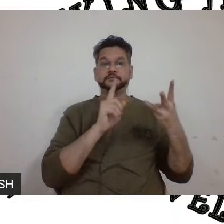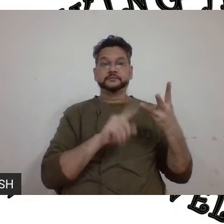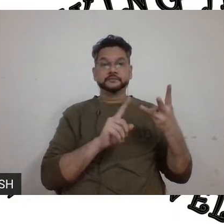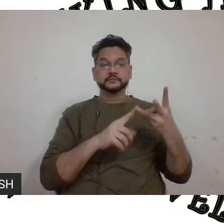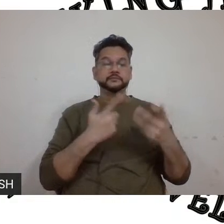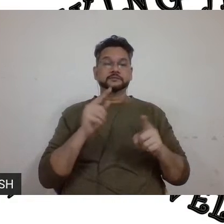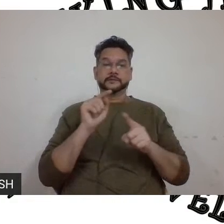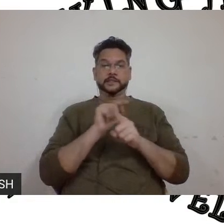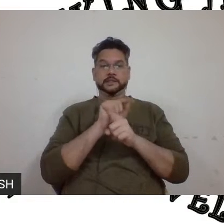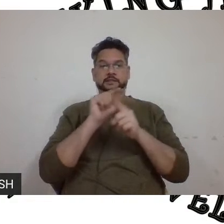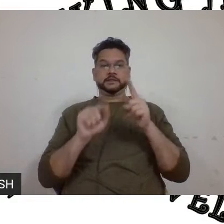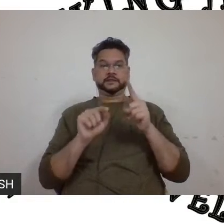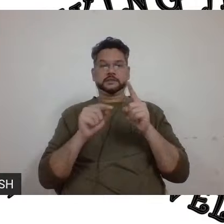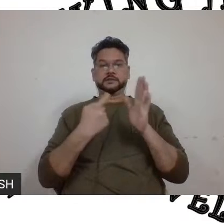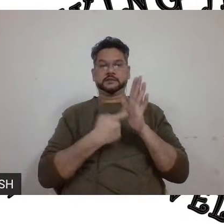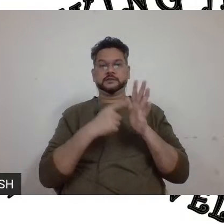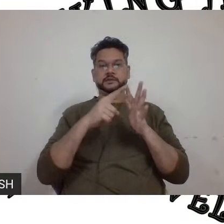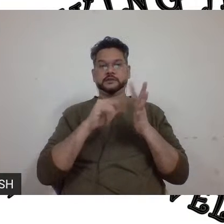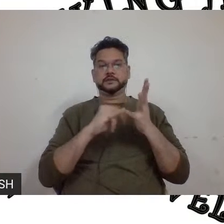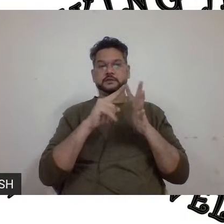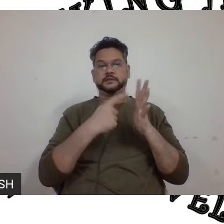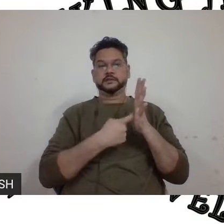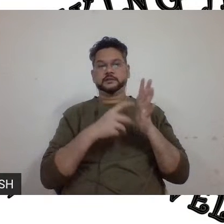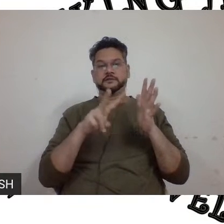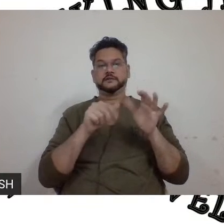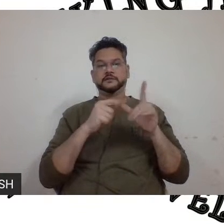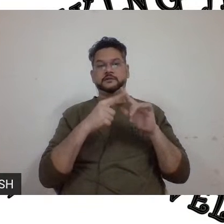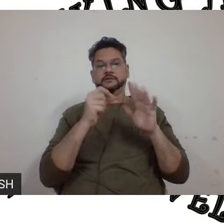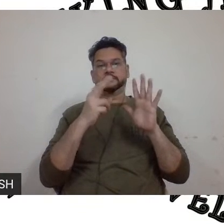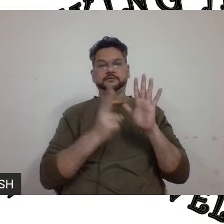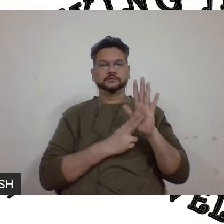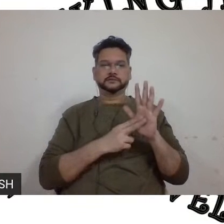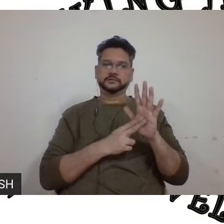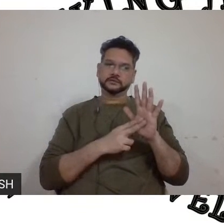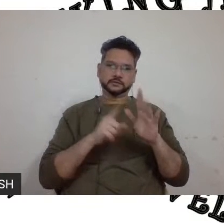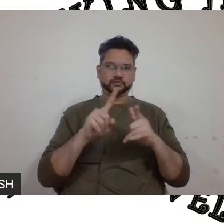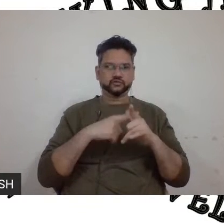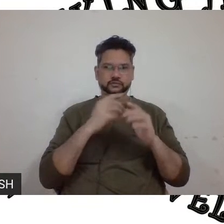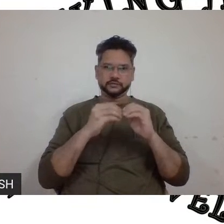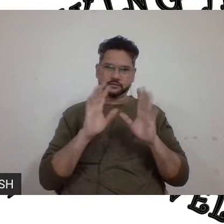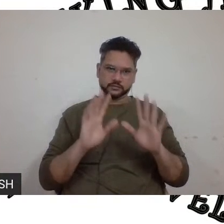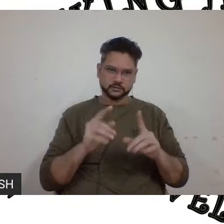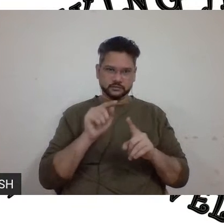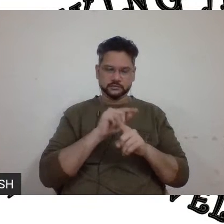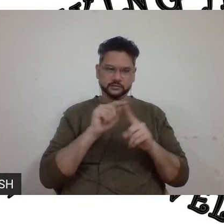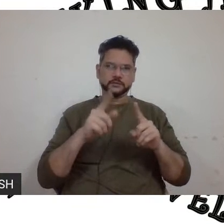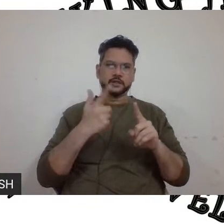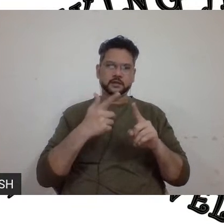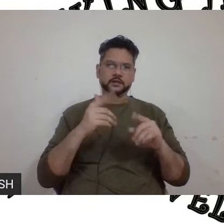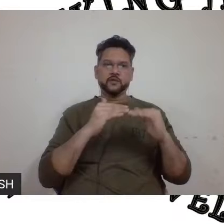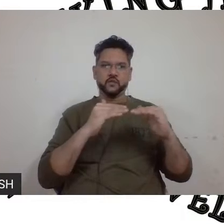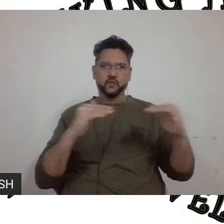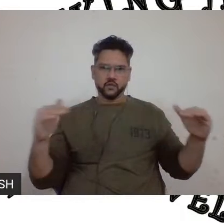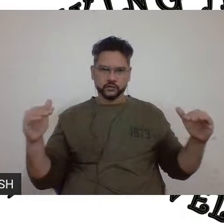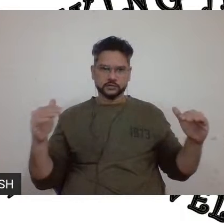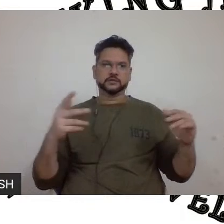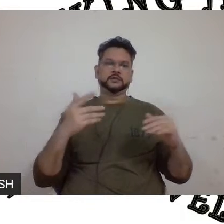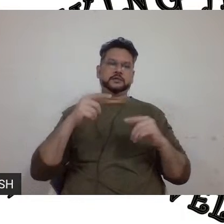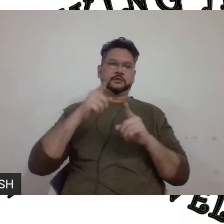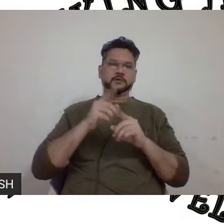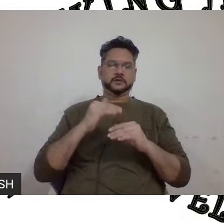जब रिजर्वेशन को बांटते हैं तो उस तरीके से पर्सन विद डिसेबिलिटीज को कभी